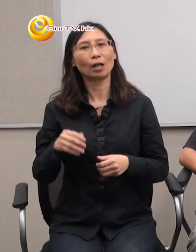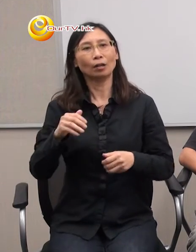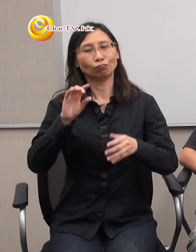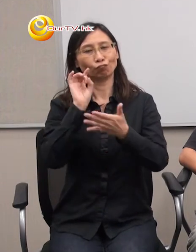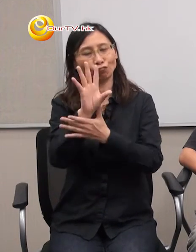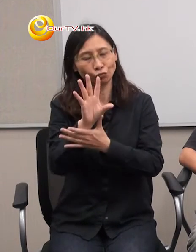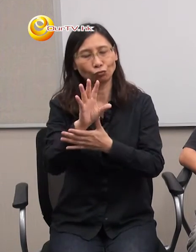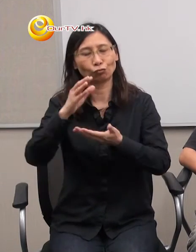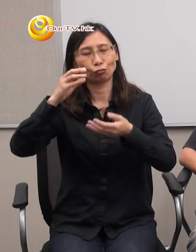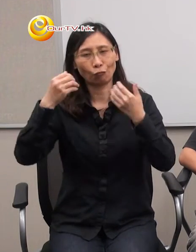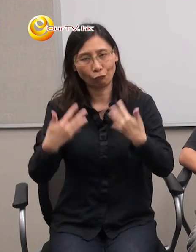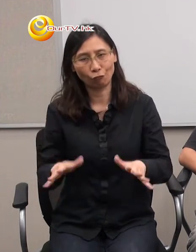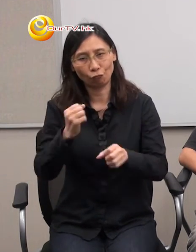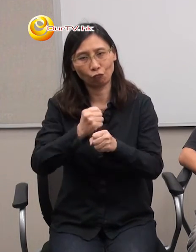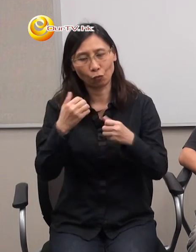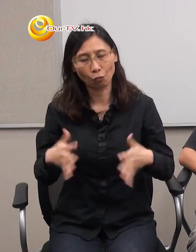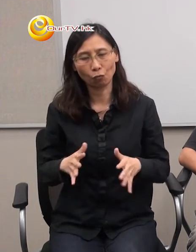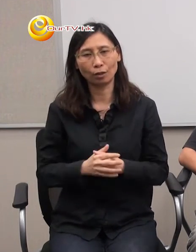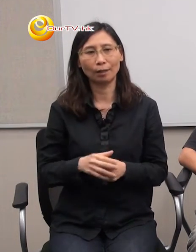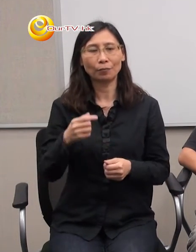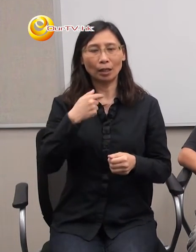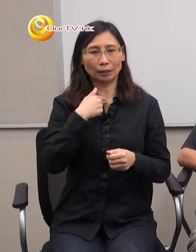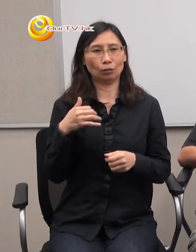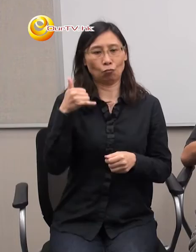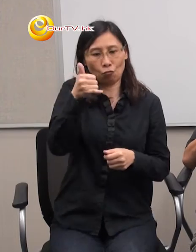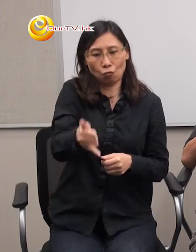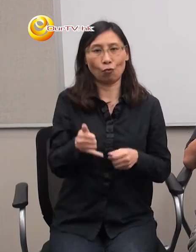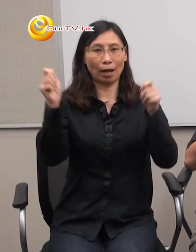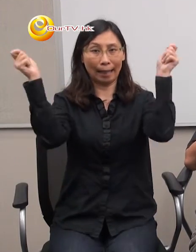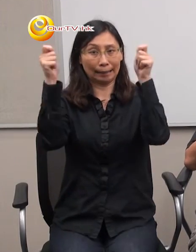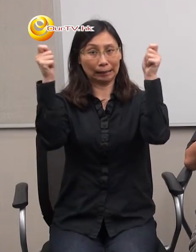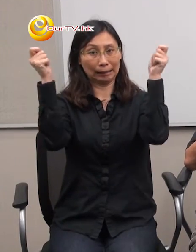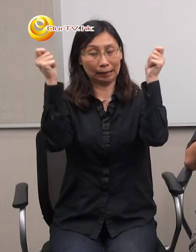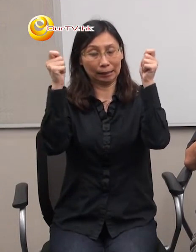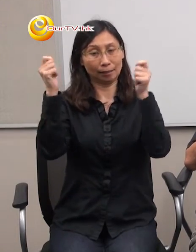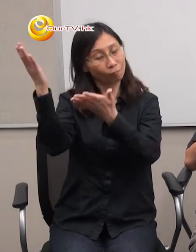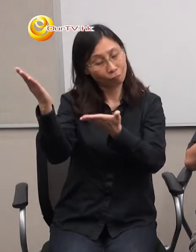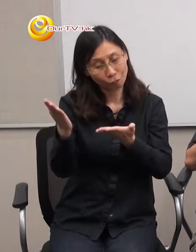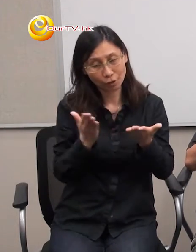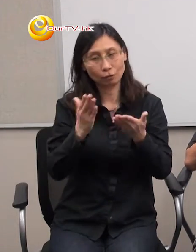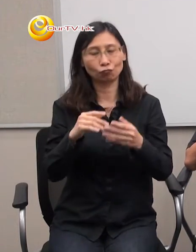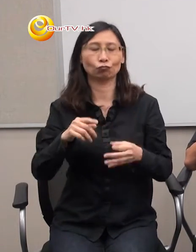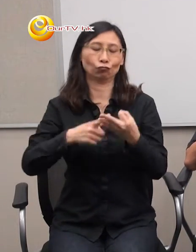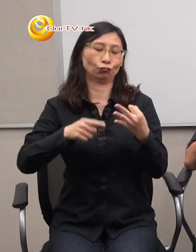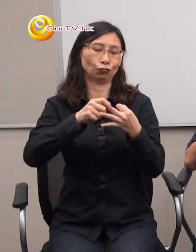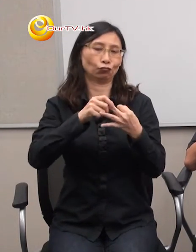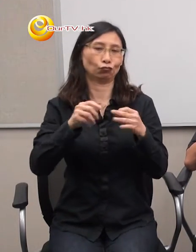我哋要迎下佢啊，要去 你知又要著衫 啊， 又要擦鞋